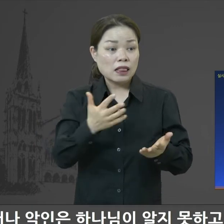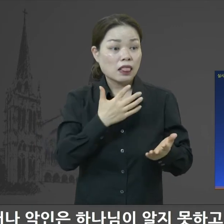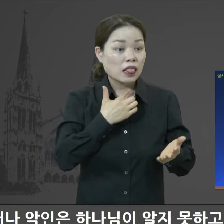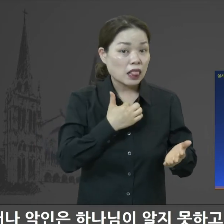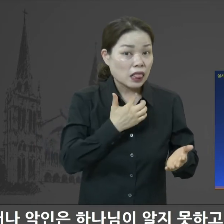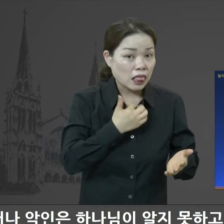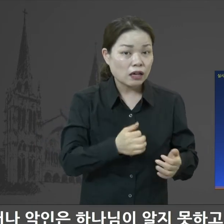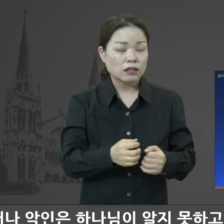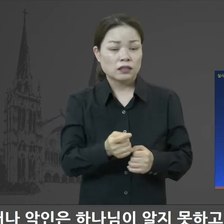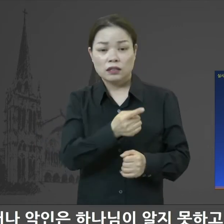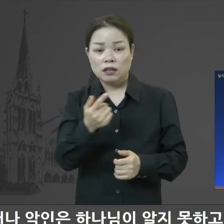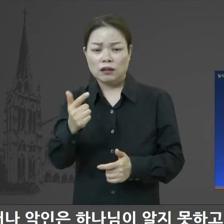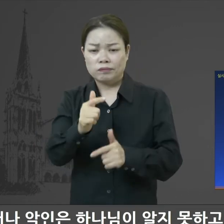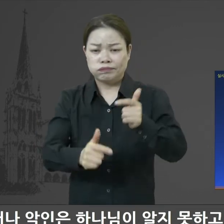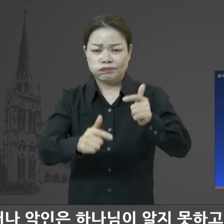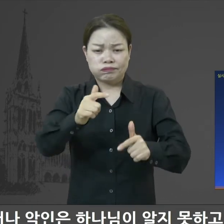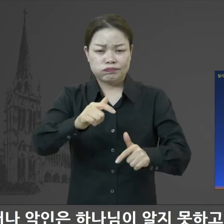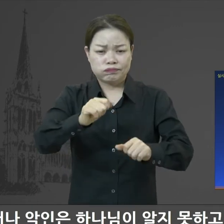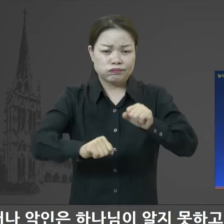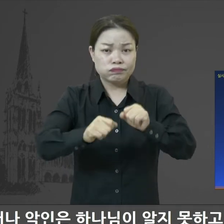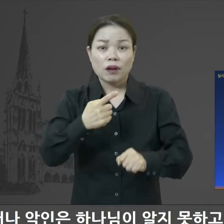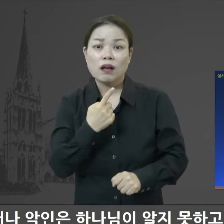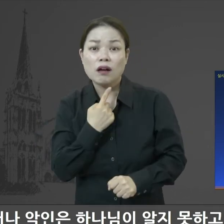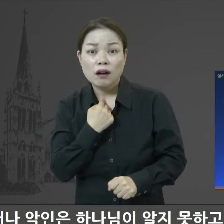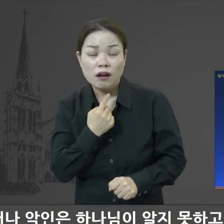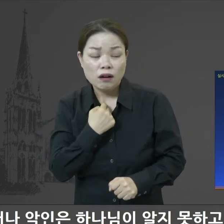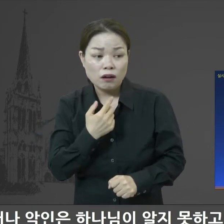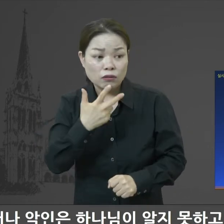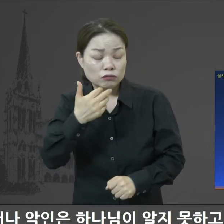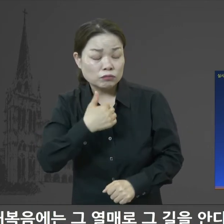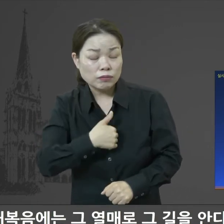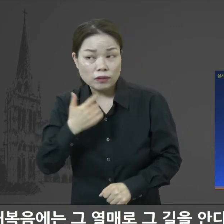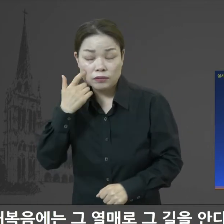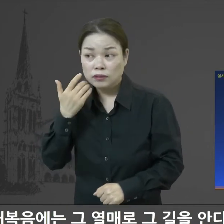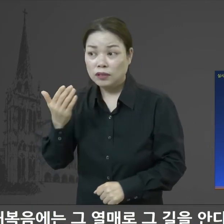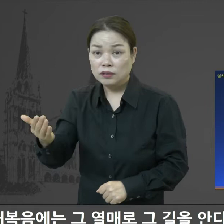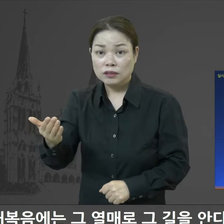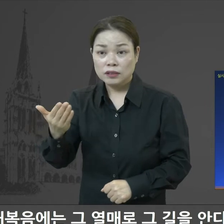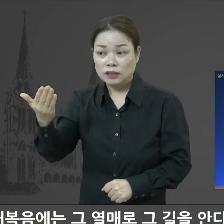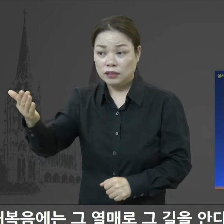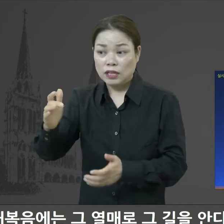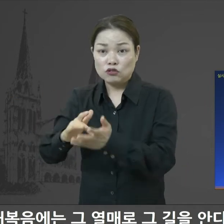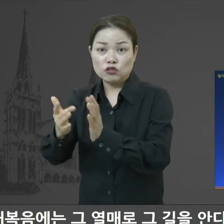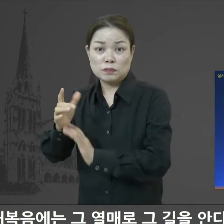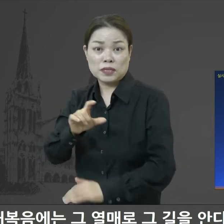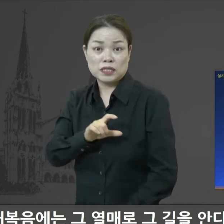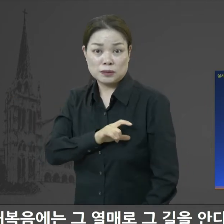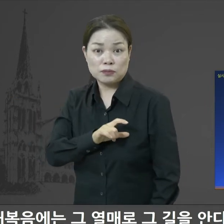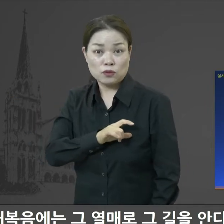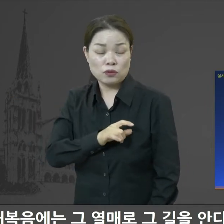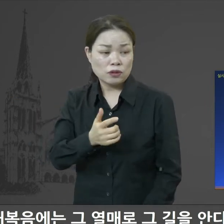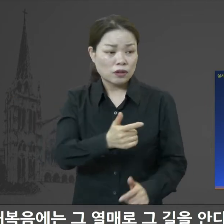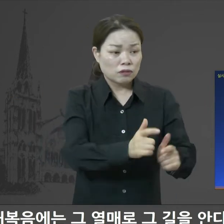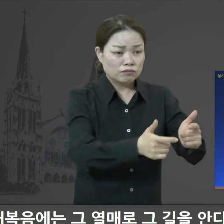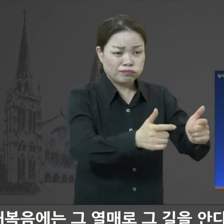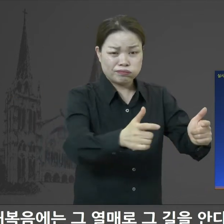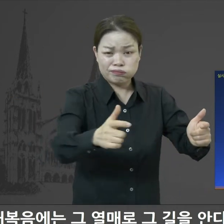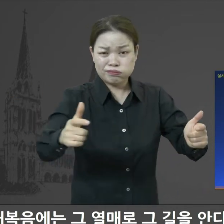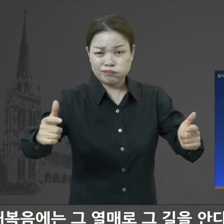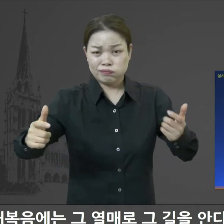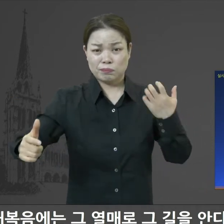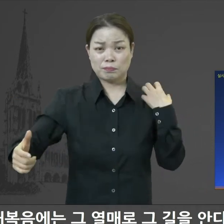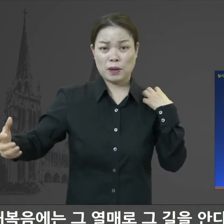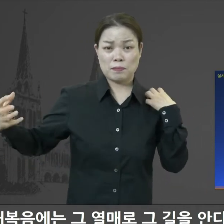행하고 저런 일도 행했습니다. 주님 아시지요? 내가 당신의 이름으로 이런 일도 하고 저런